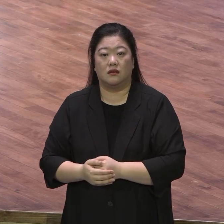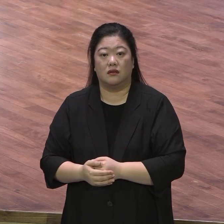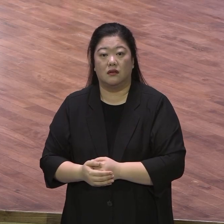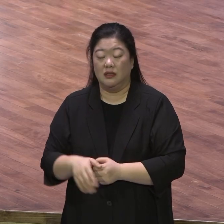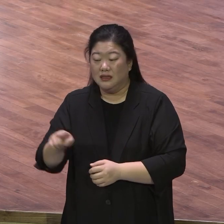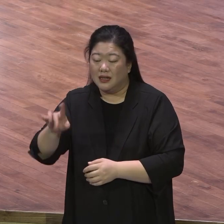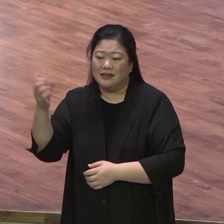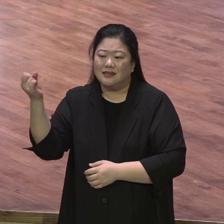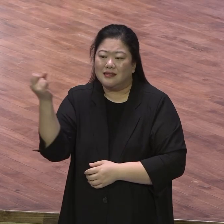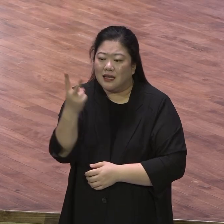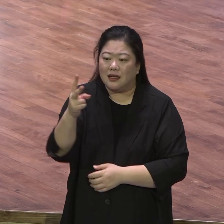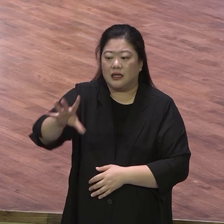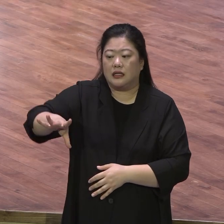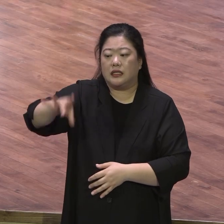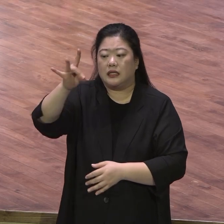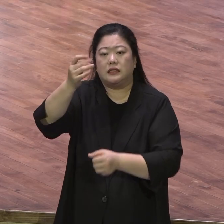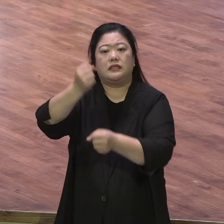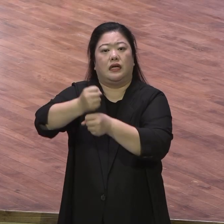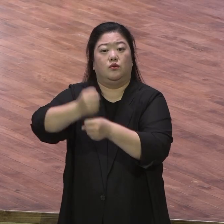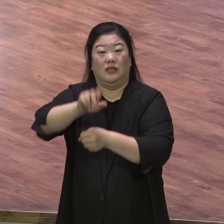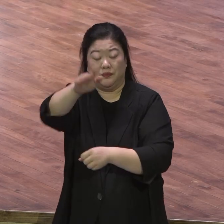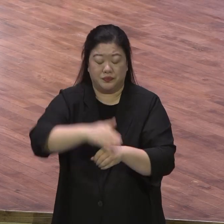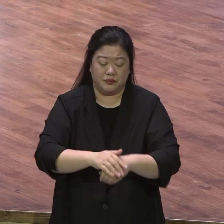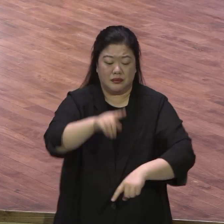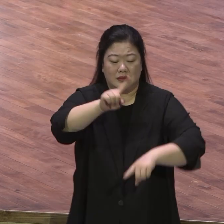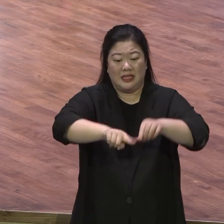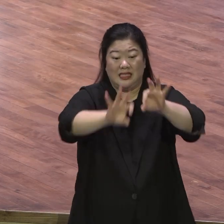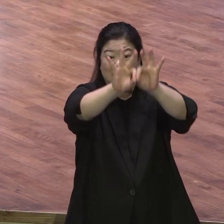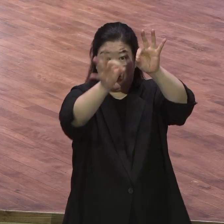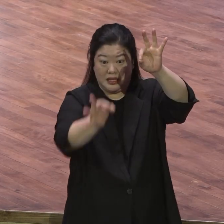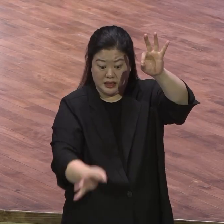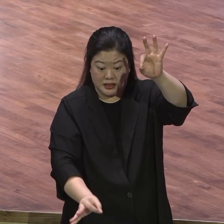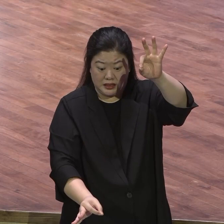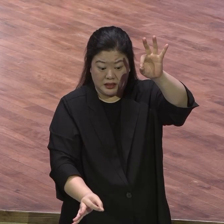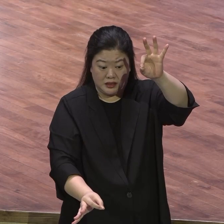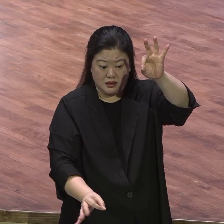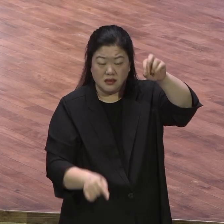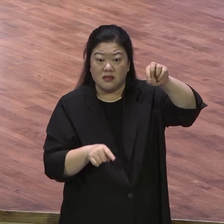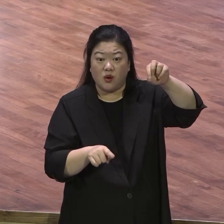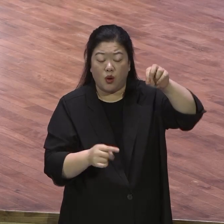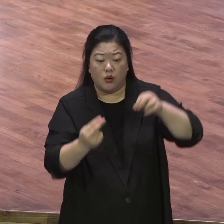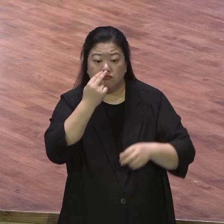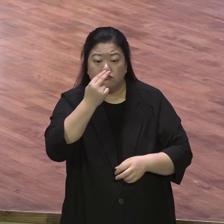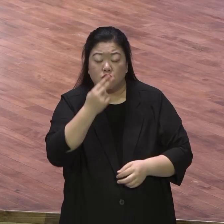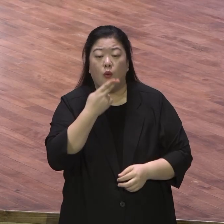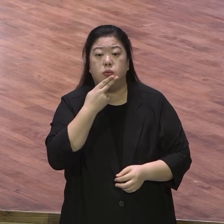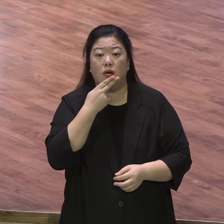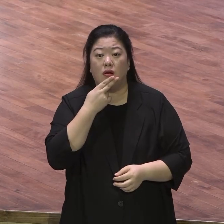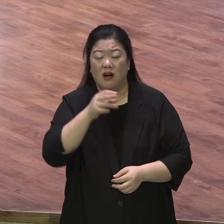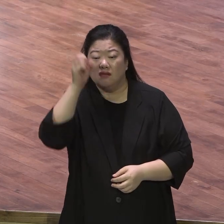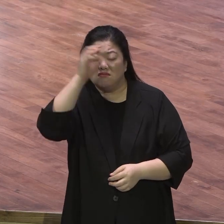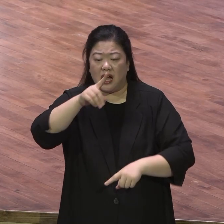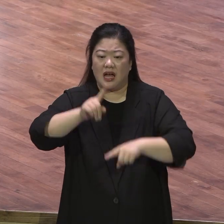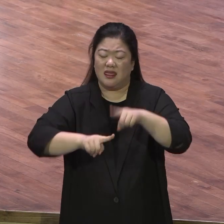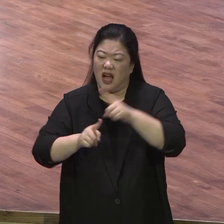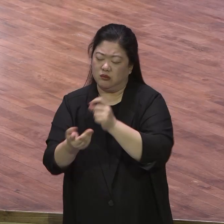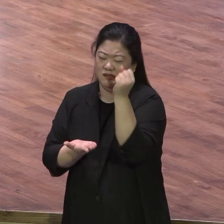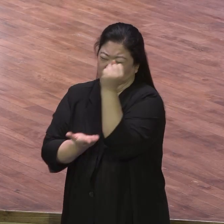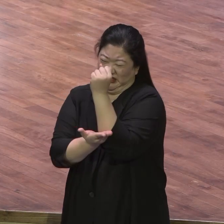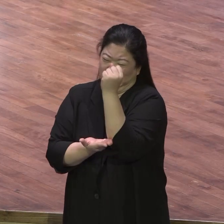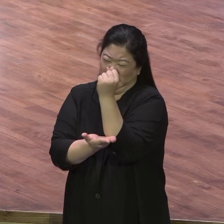할 수가 없어요 지팡이 아시잖아요 지팡이 지팡이는 생명이 없어요 그냥 나무토막이에요